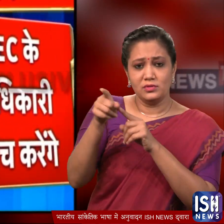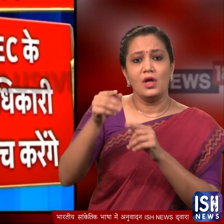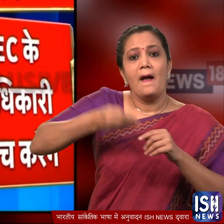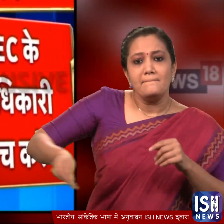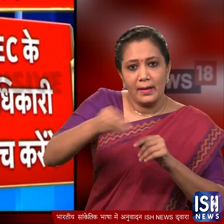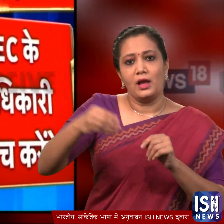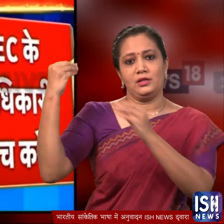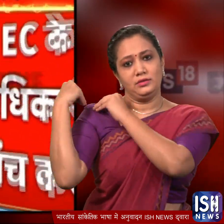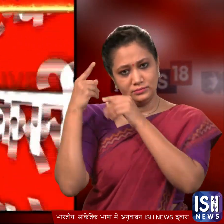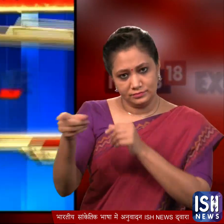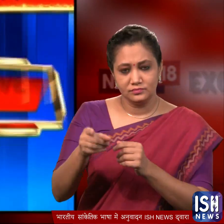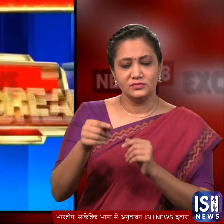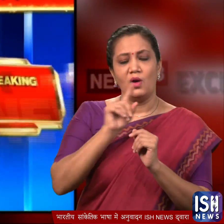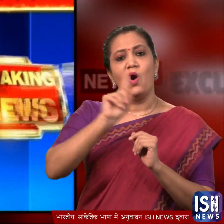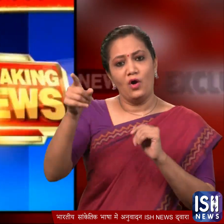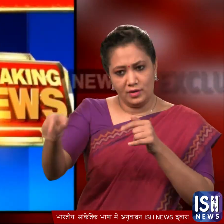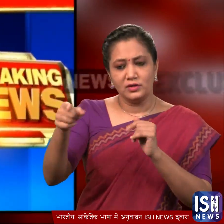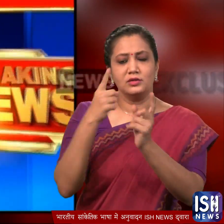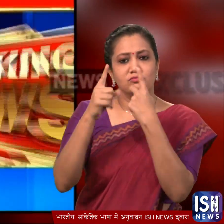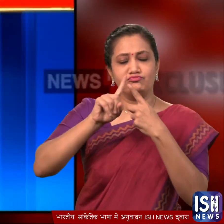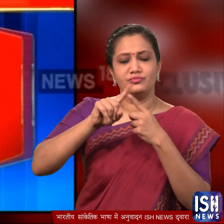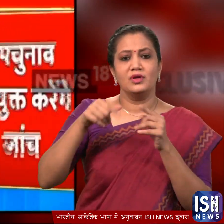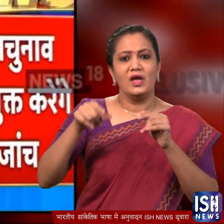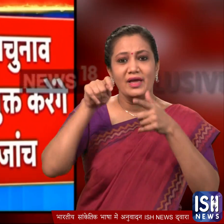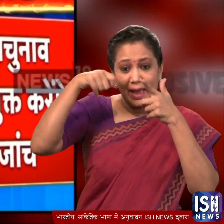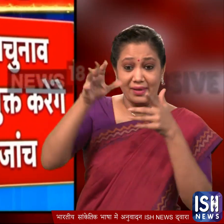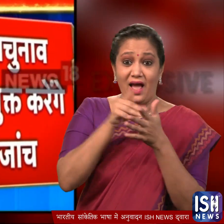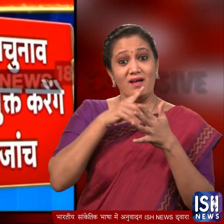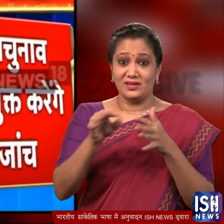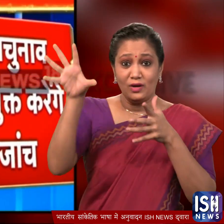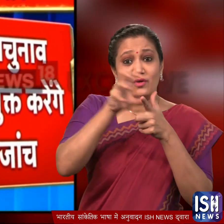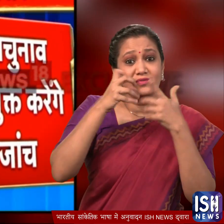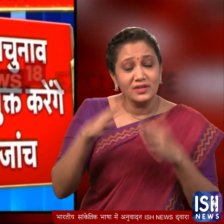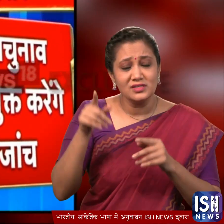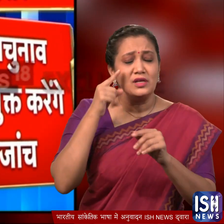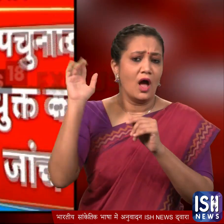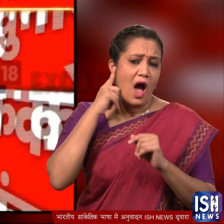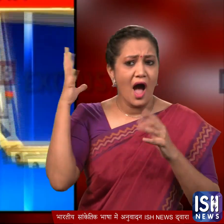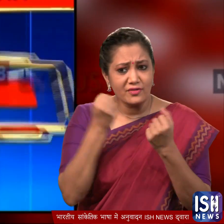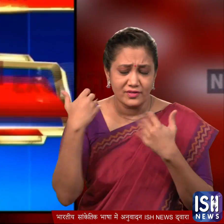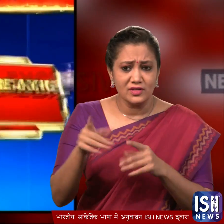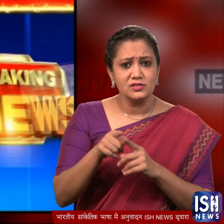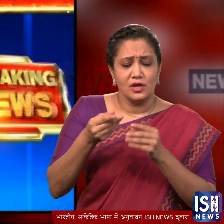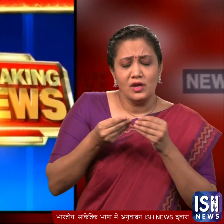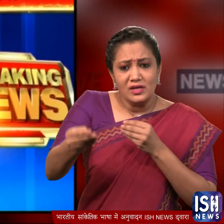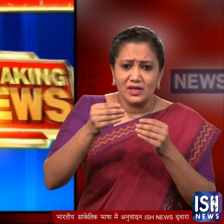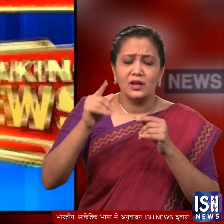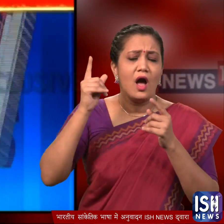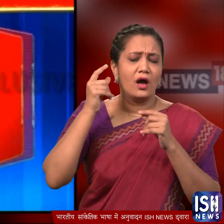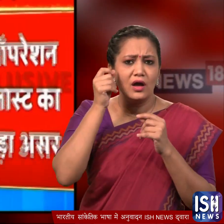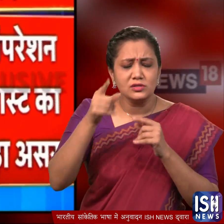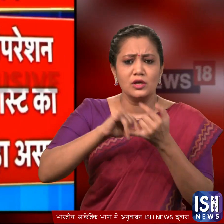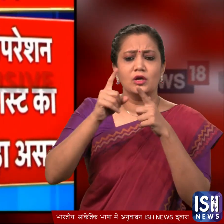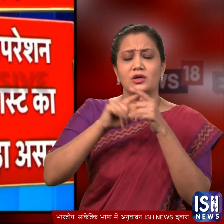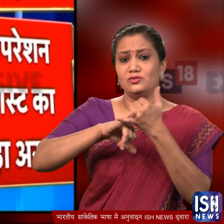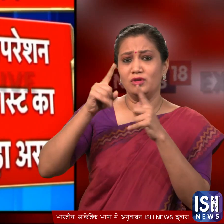जैन ही बंगाल के प्रभारी भी हैं। उनको आदेश दिया है मुख्य चुनाव आयुक्त ने और ये कैमरे पे कहा है कि जब उन्हें इस बात की जानकारी दी गई मुख्य चुनाव आयुक्त को, तभी